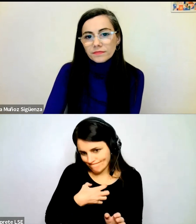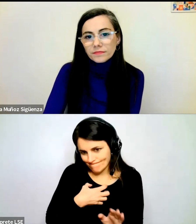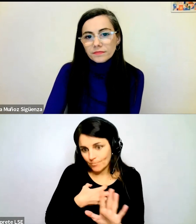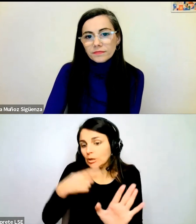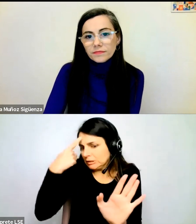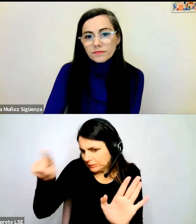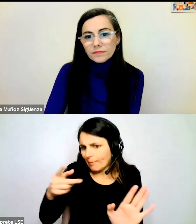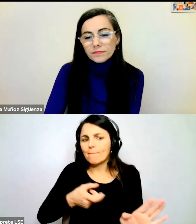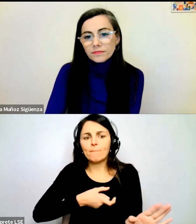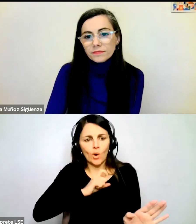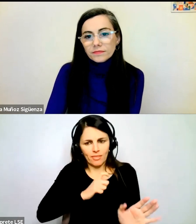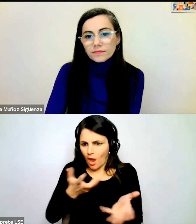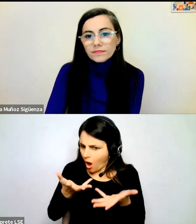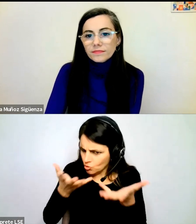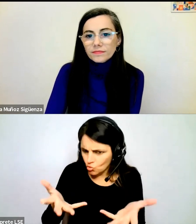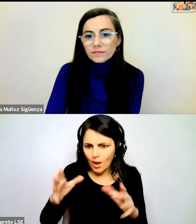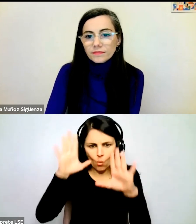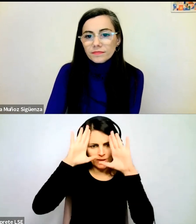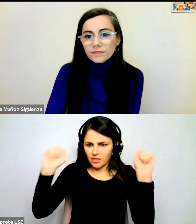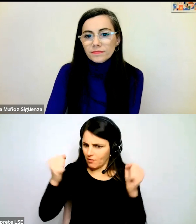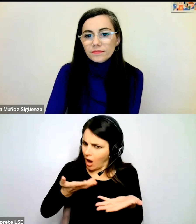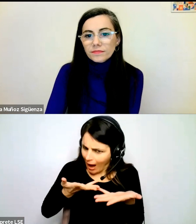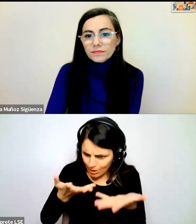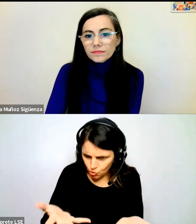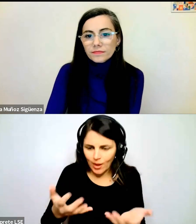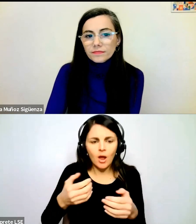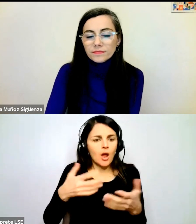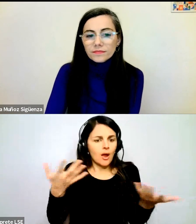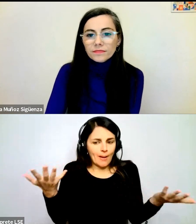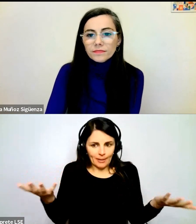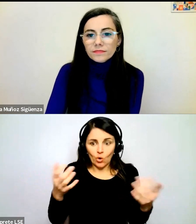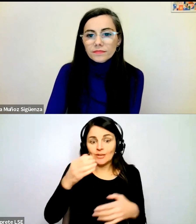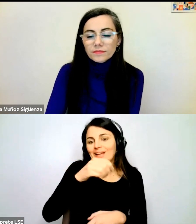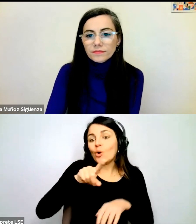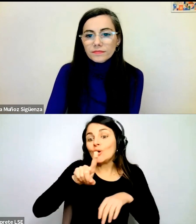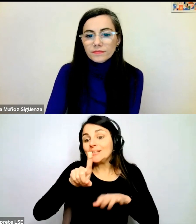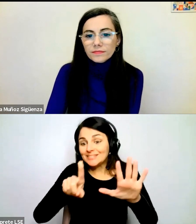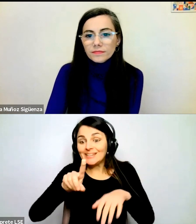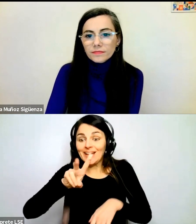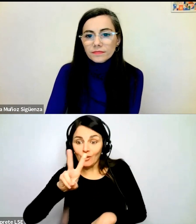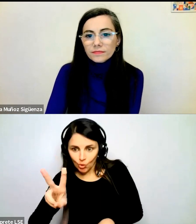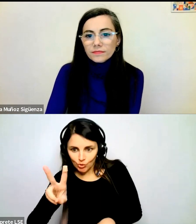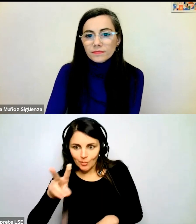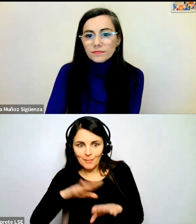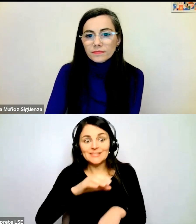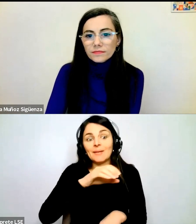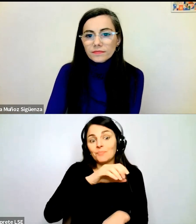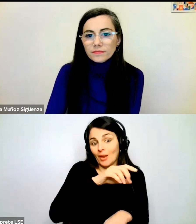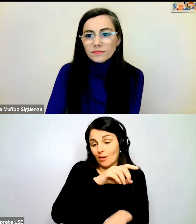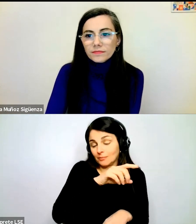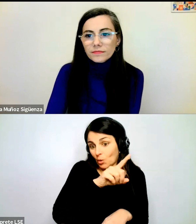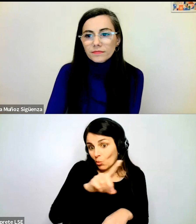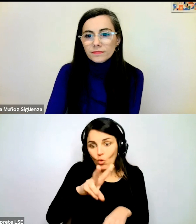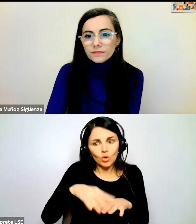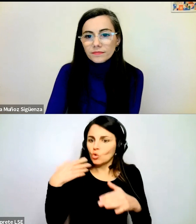que sepáis que el 091 y el 062, que son los teléfonos de la policía y la Guardia Civil, son accesibles a través de